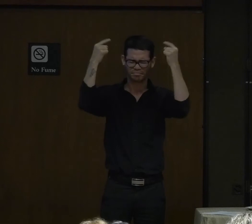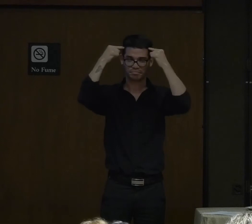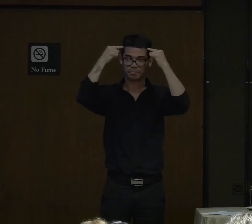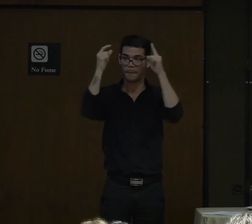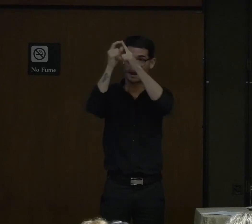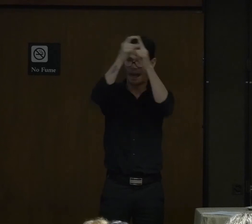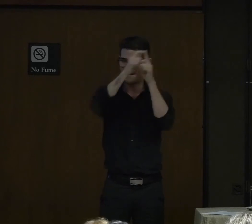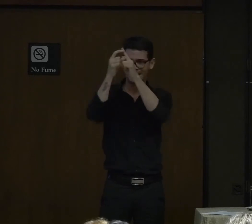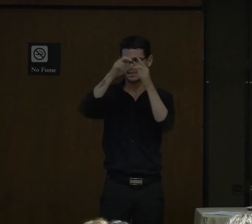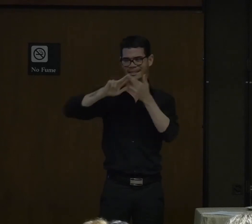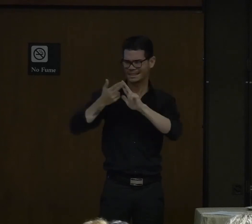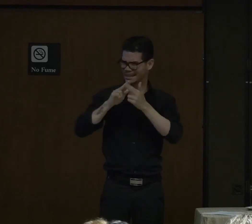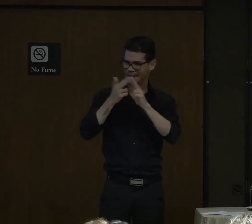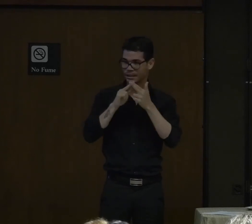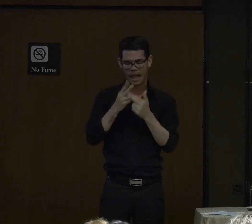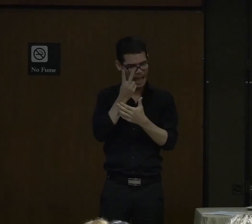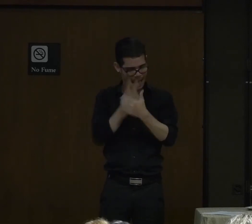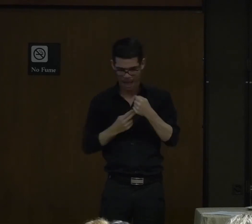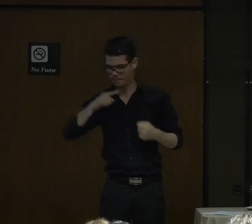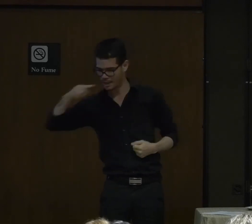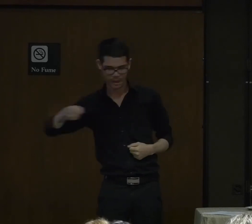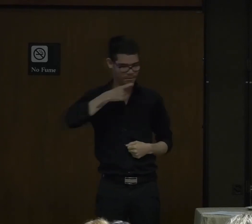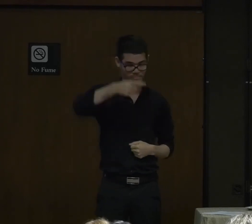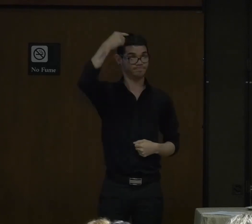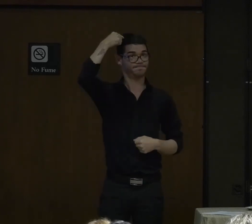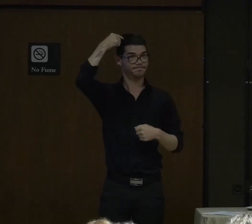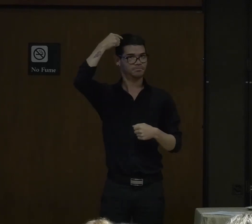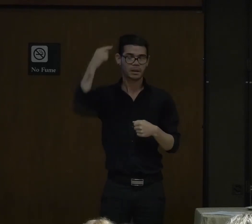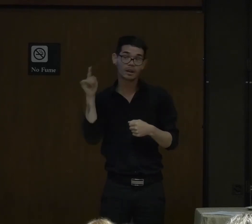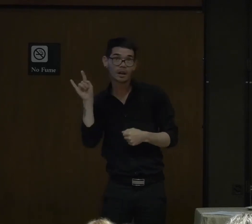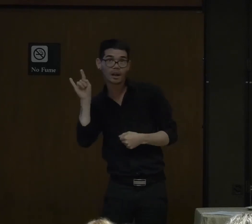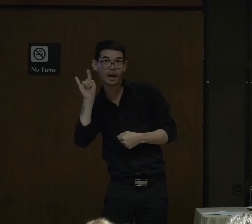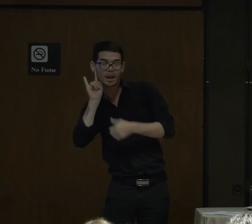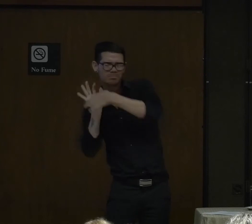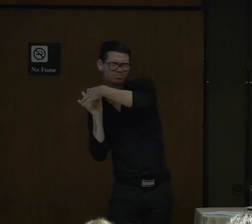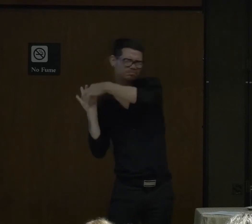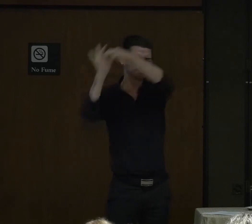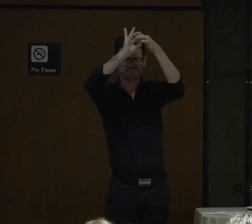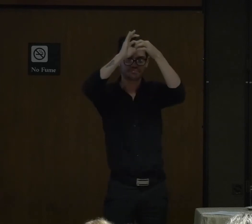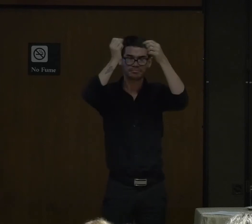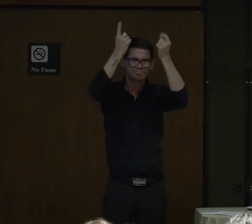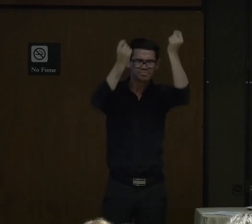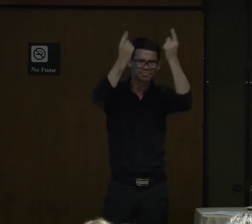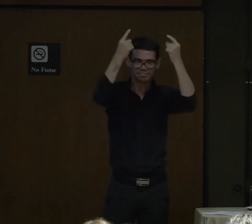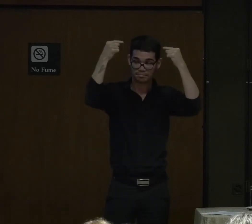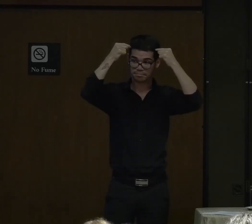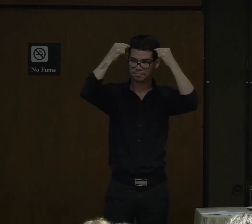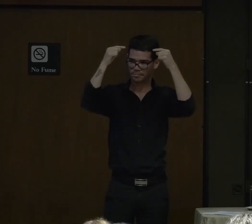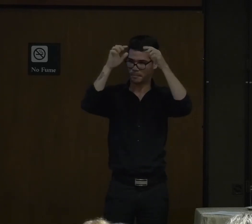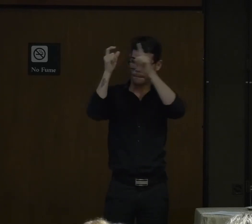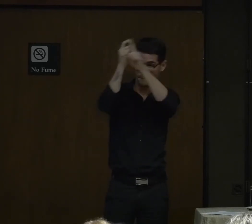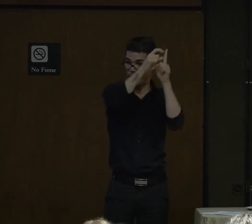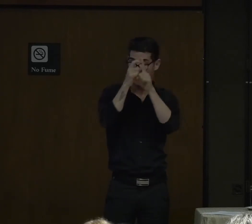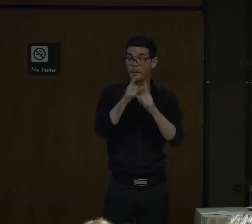el bilingüe tiene que, de alguna manera, lograr suprimir la lengua que no está en uso